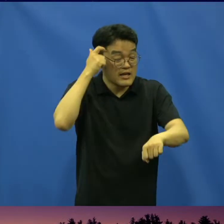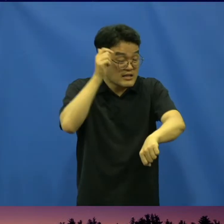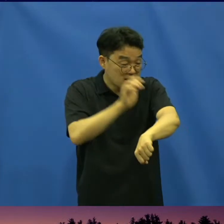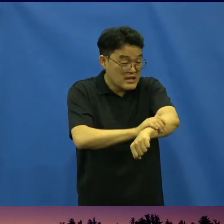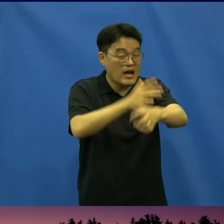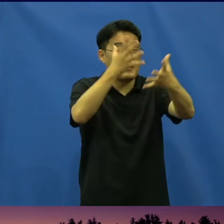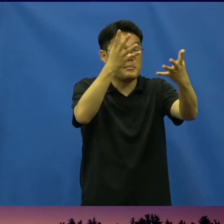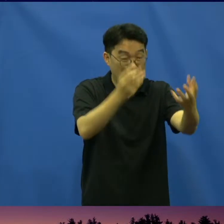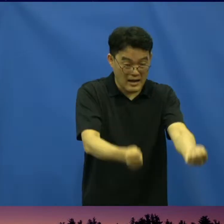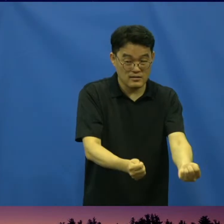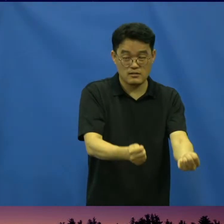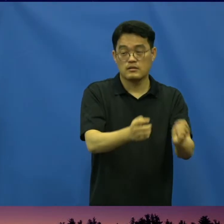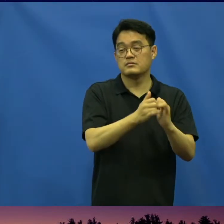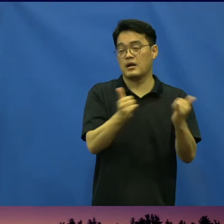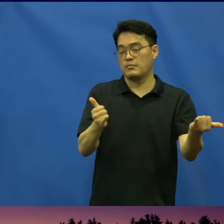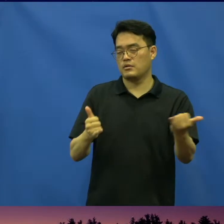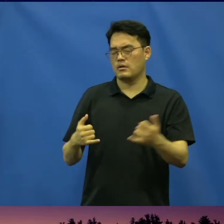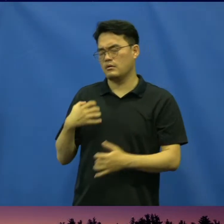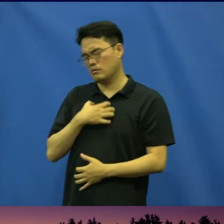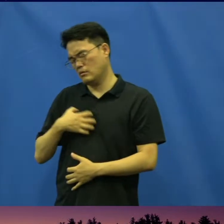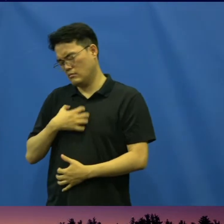더하는.